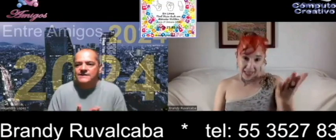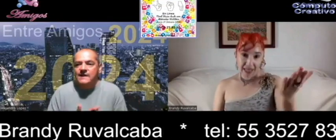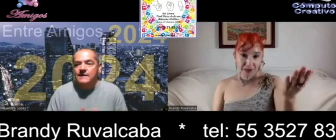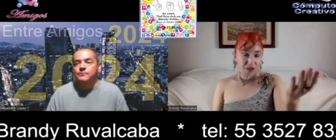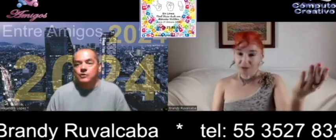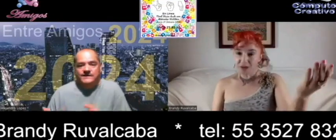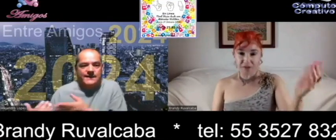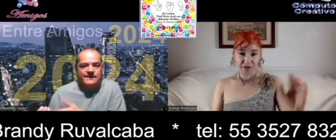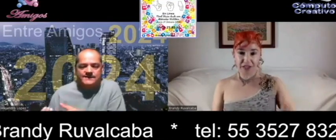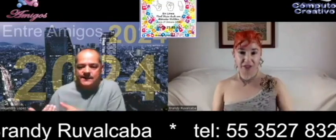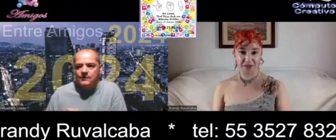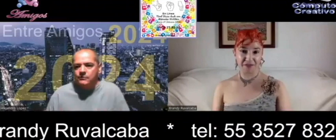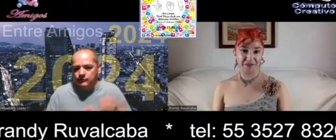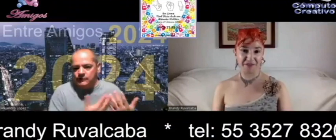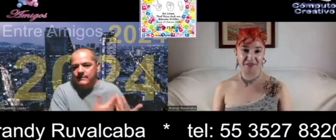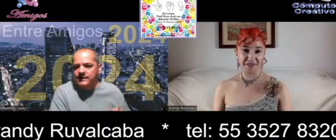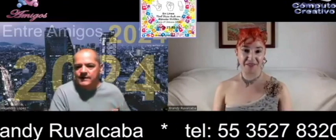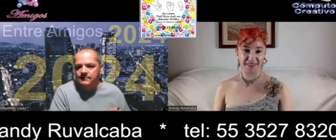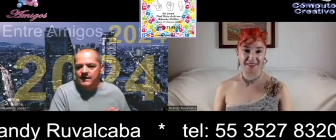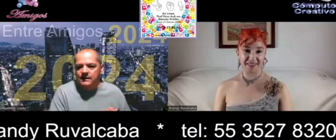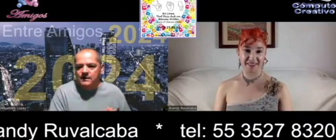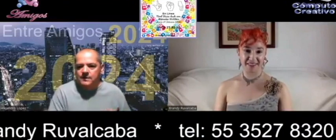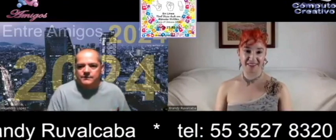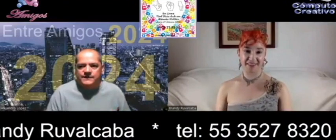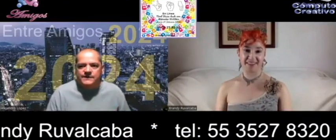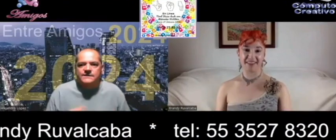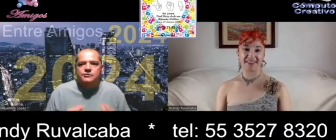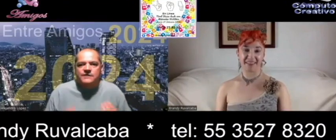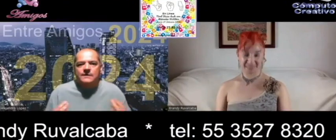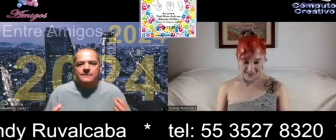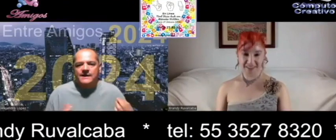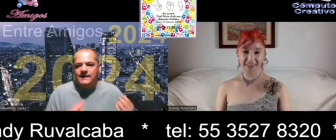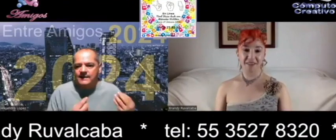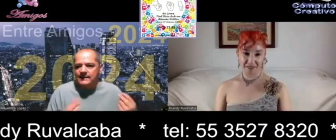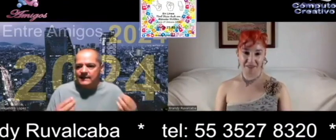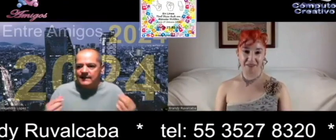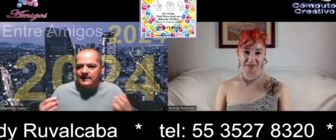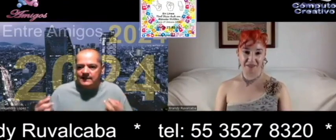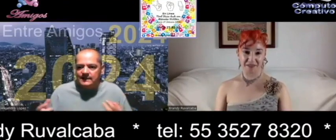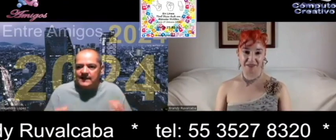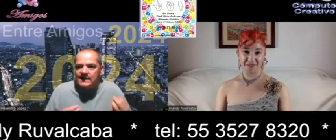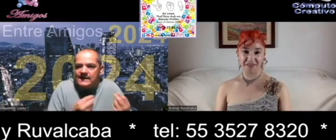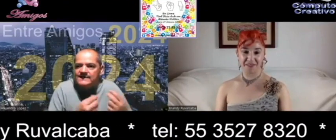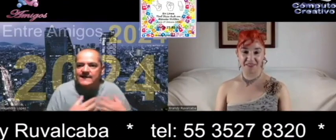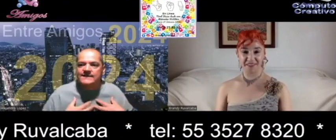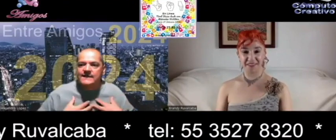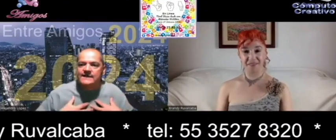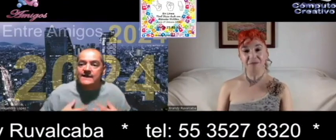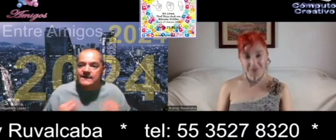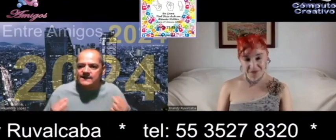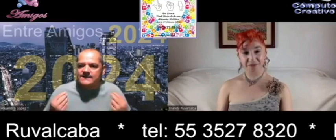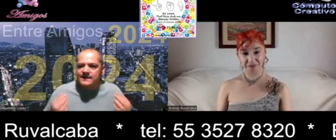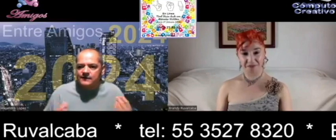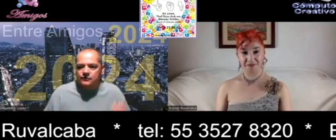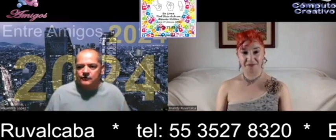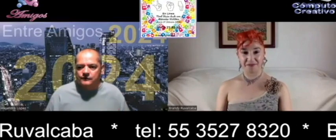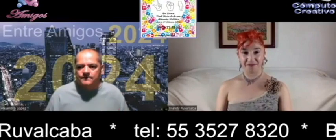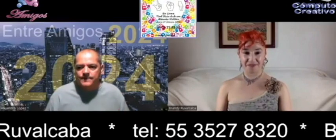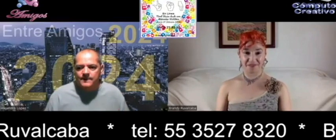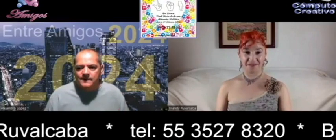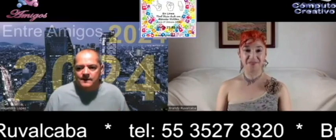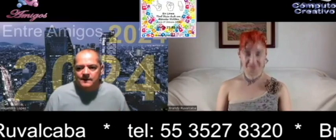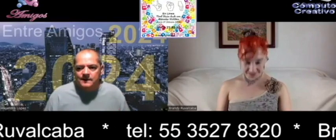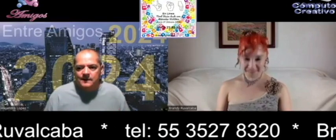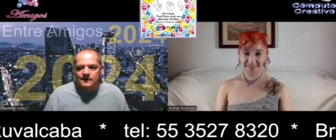Nadar no no es haces una nada cosa por estar encerrado por una pandemia, pues tenías que buscar la manera de canalizar esa energía que traes adentro,